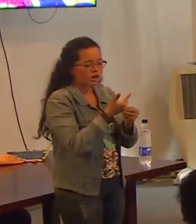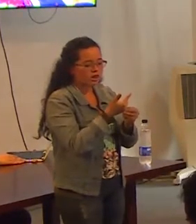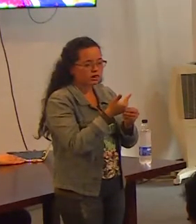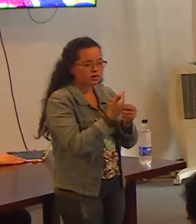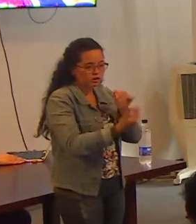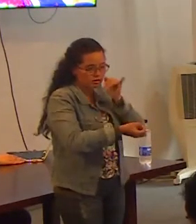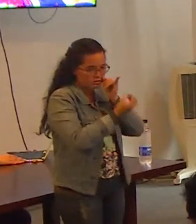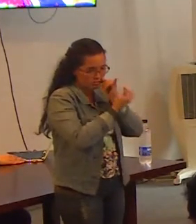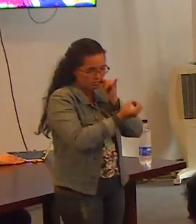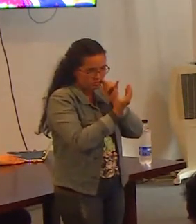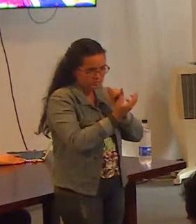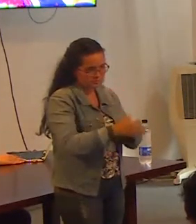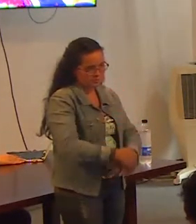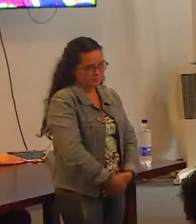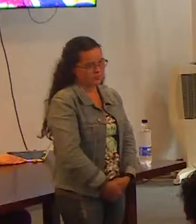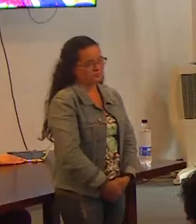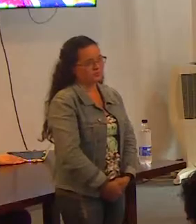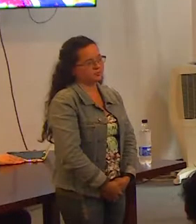pedagogía.